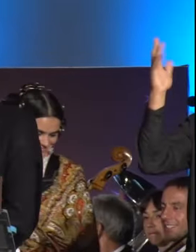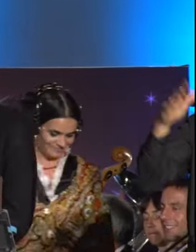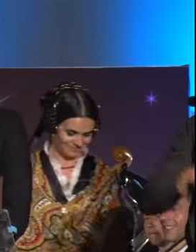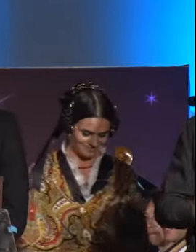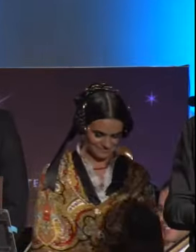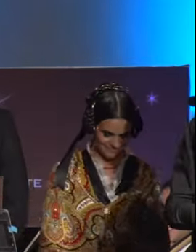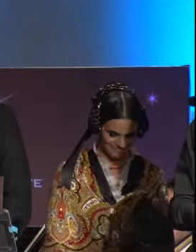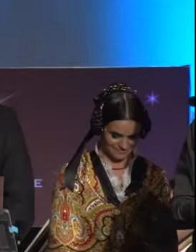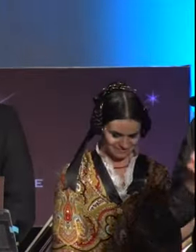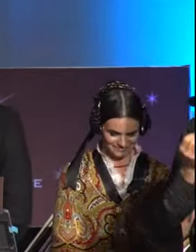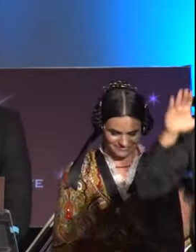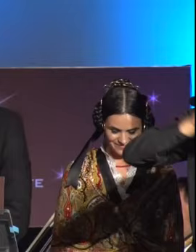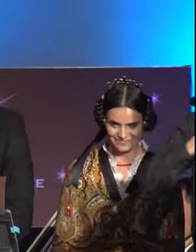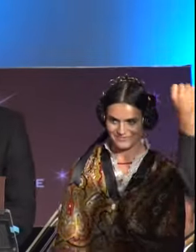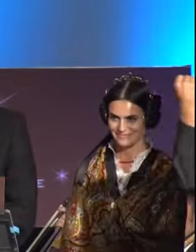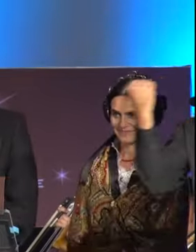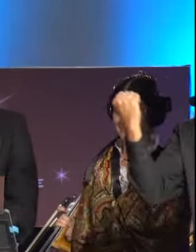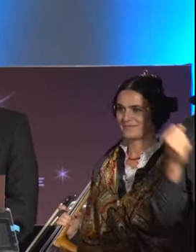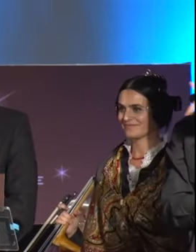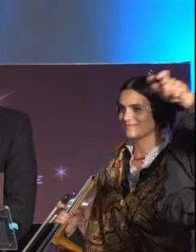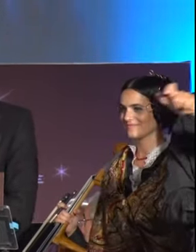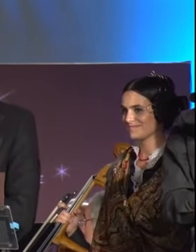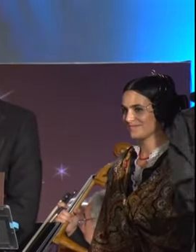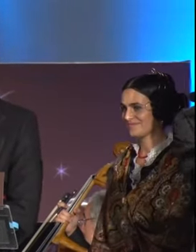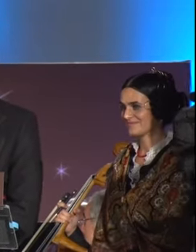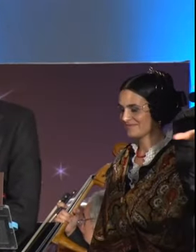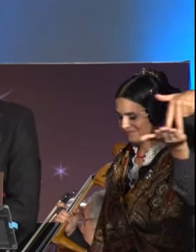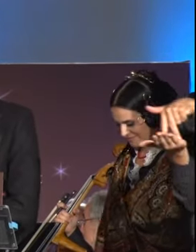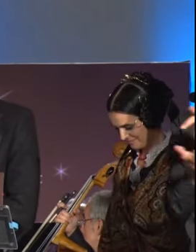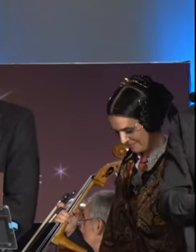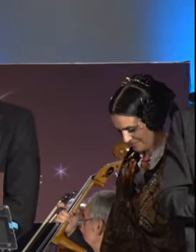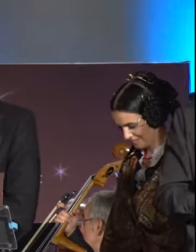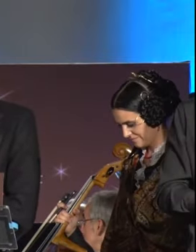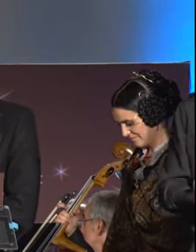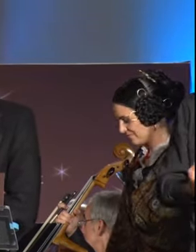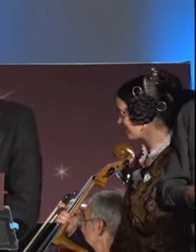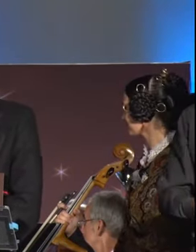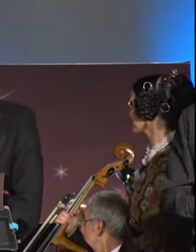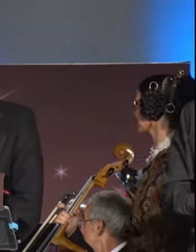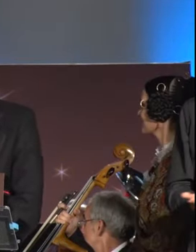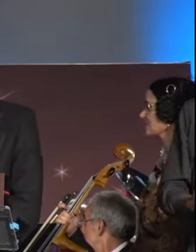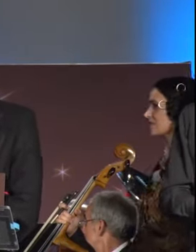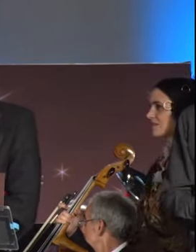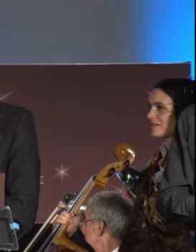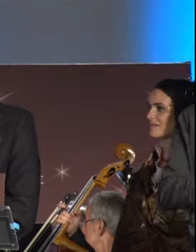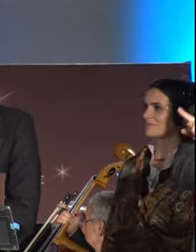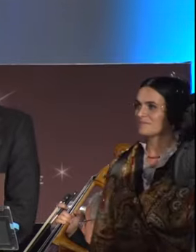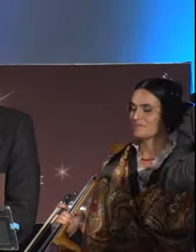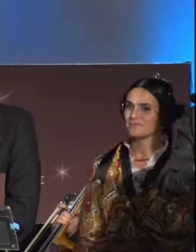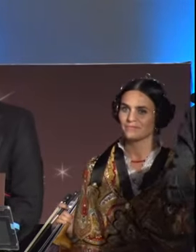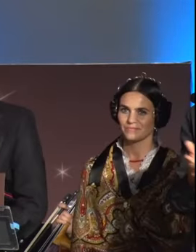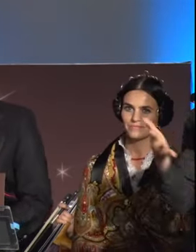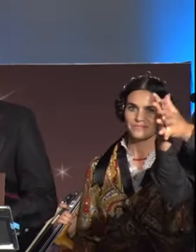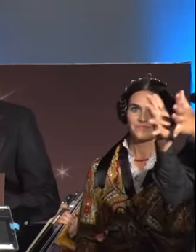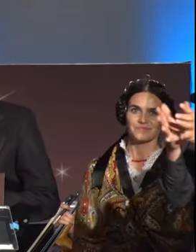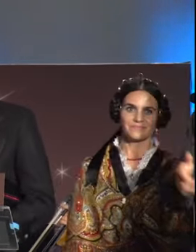Buenas noches, distinguidas autoridades y a todos los presentes. Bueno, ¿qué decirles a estos compañeros? Que lo único que